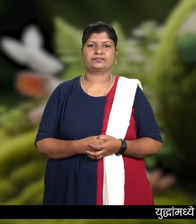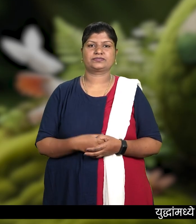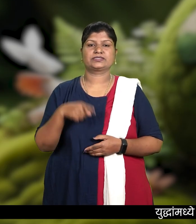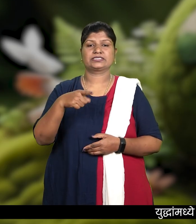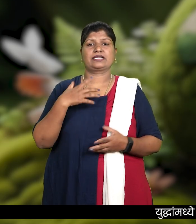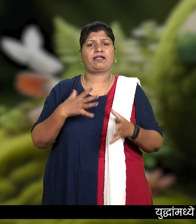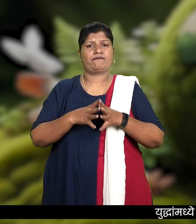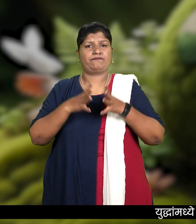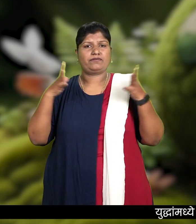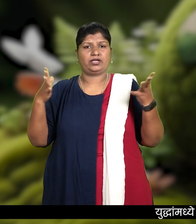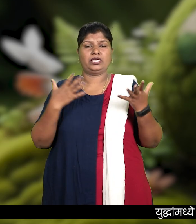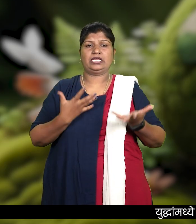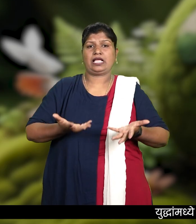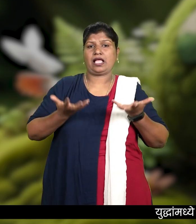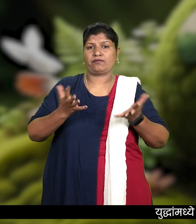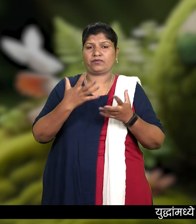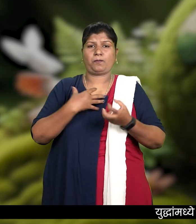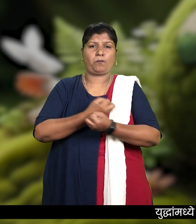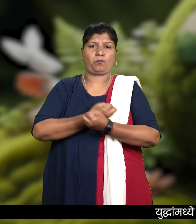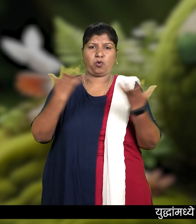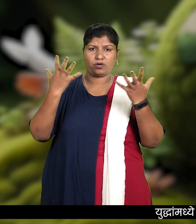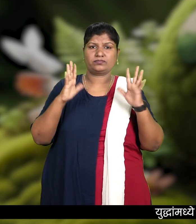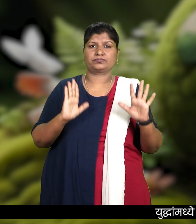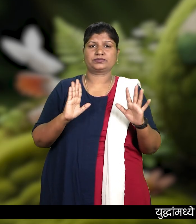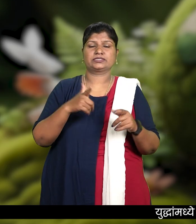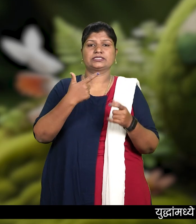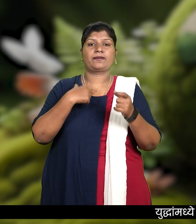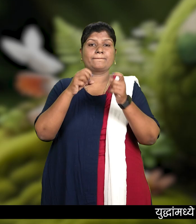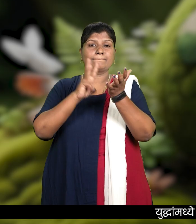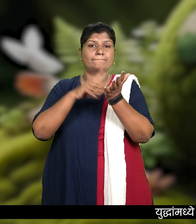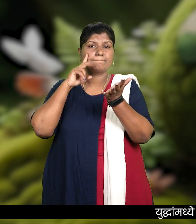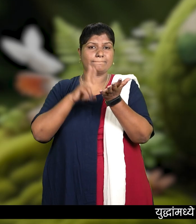युद्धामध्ये जोरदार बॉम्बस्फोट आणि माईनस्फोट केले जातात.